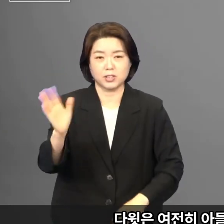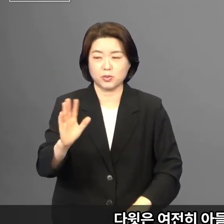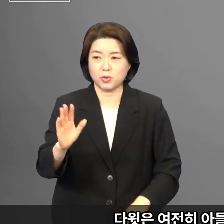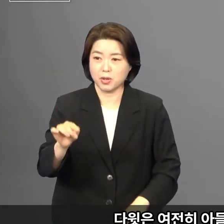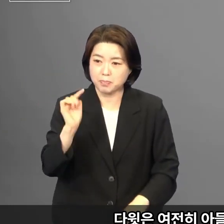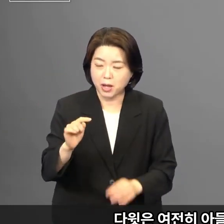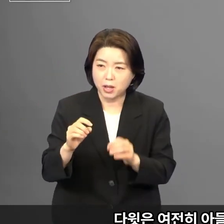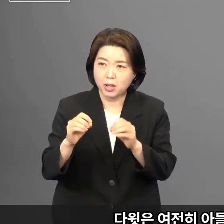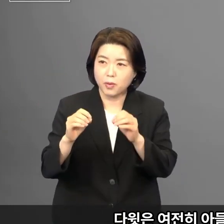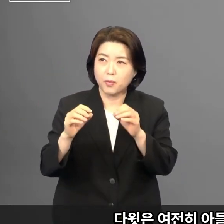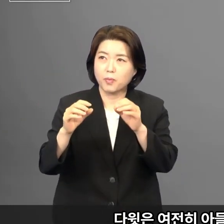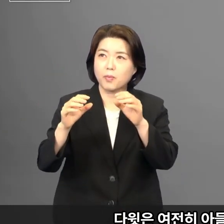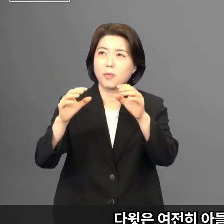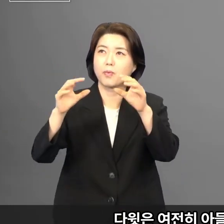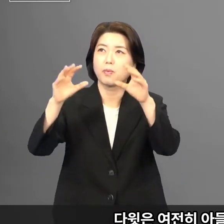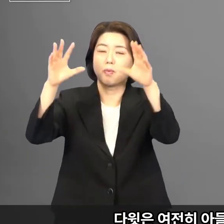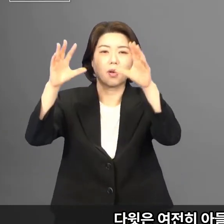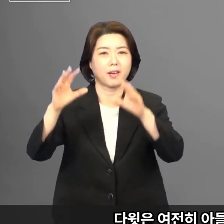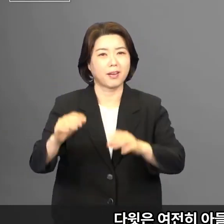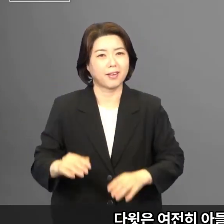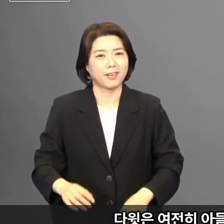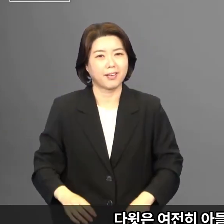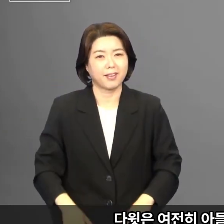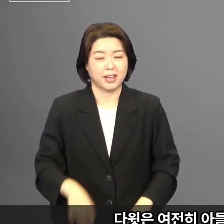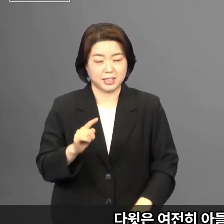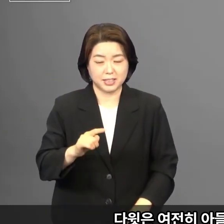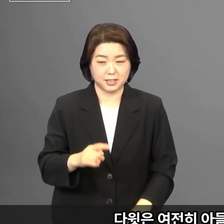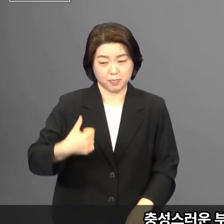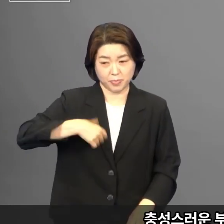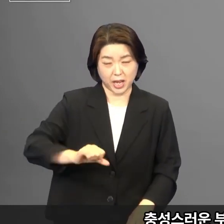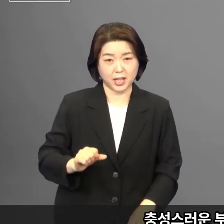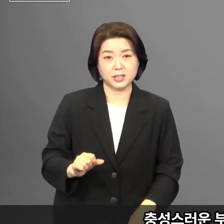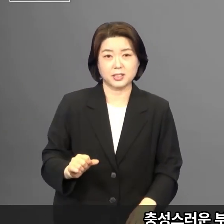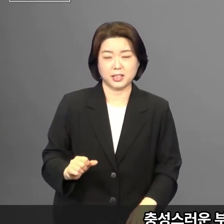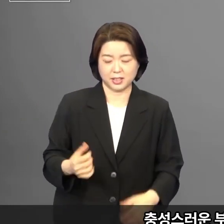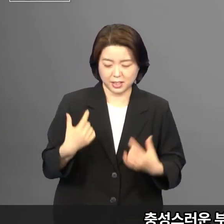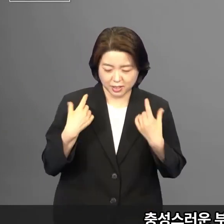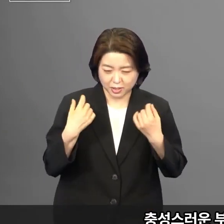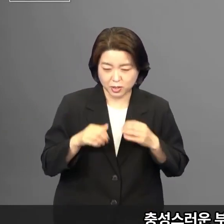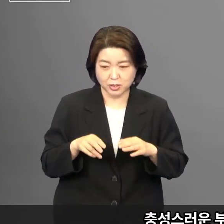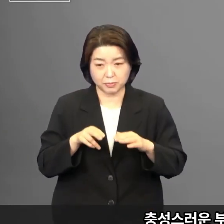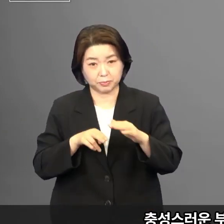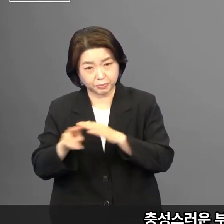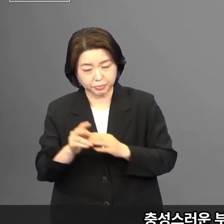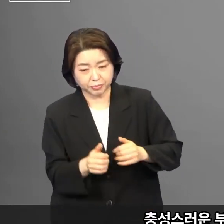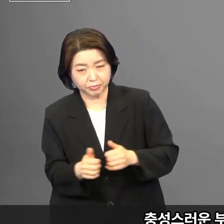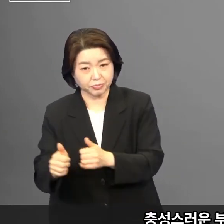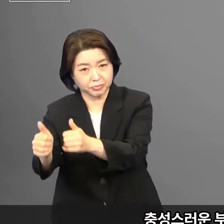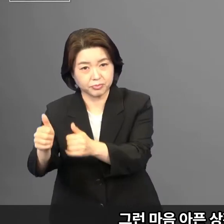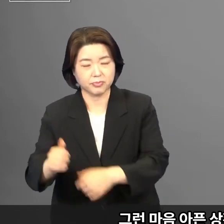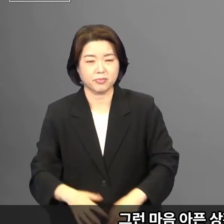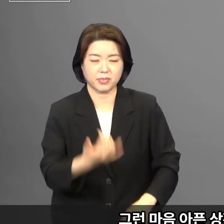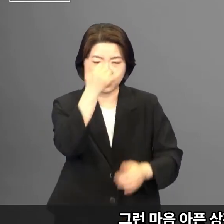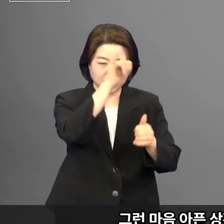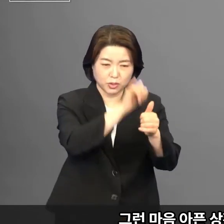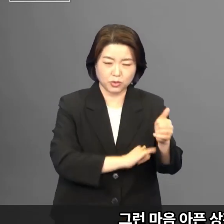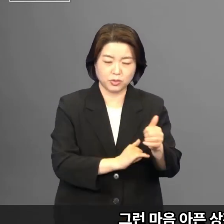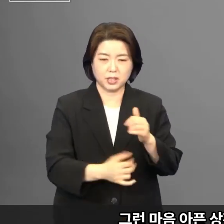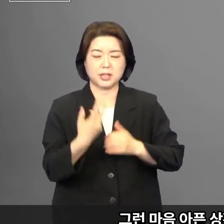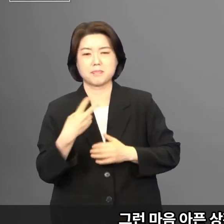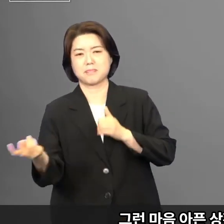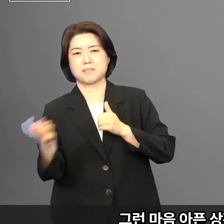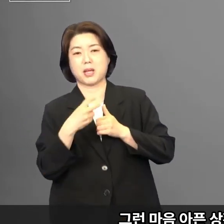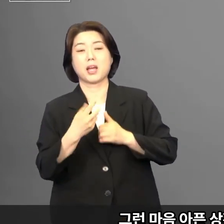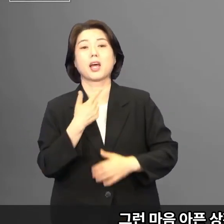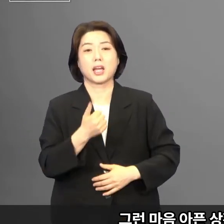회복이 되는 겁니다. 다윗은 여전히 아들에게 쫓기고 있는 행세고 충성스러운 부하들의 배신을 당한 그런 마음 아픈